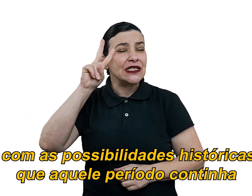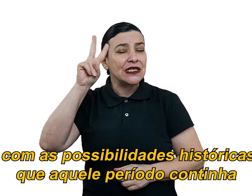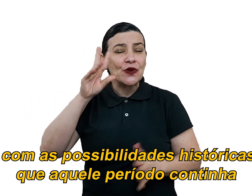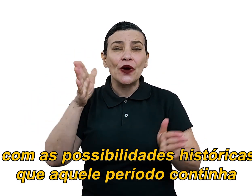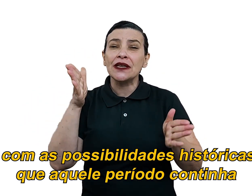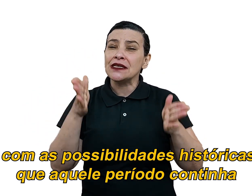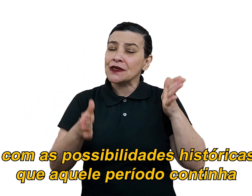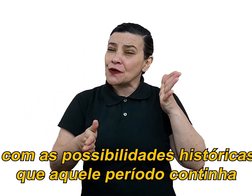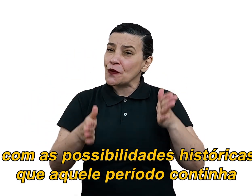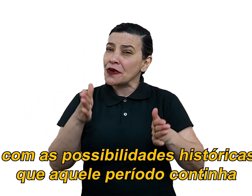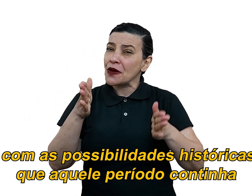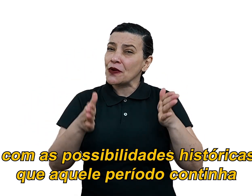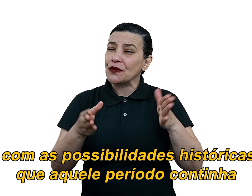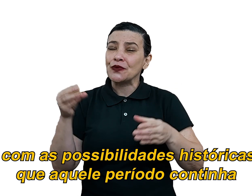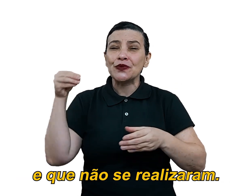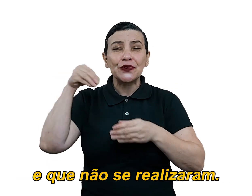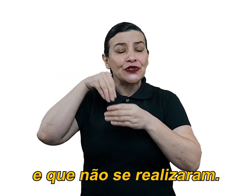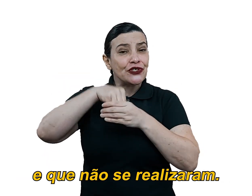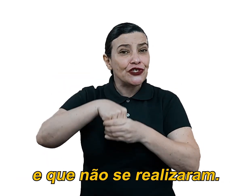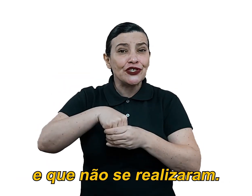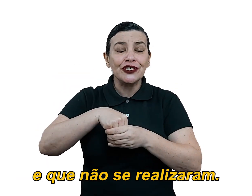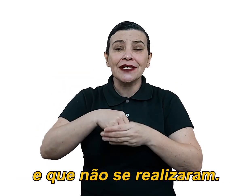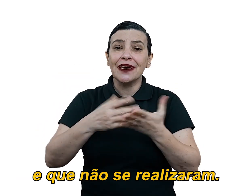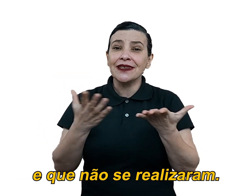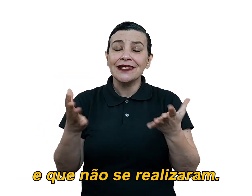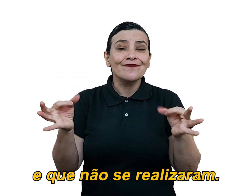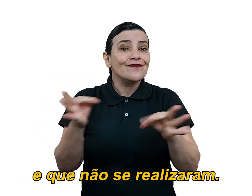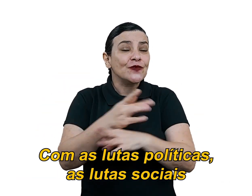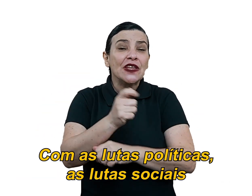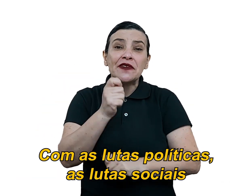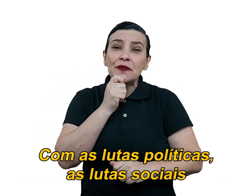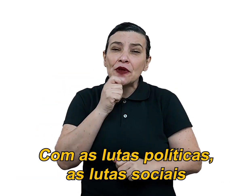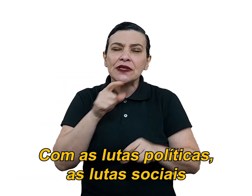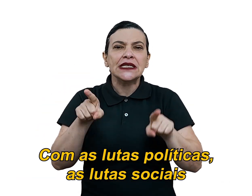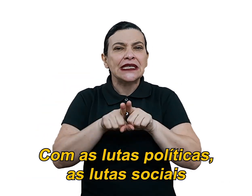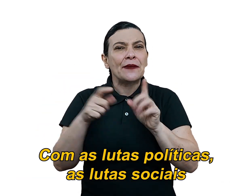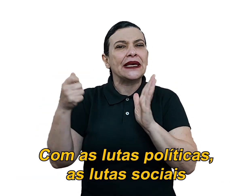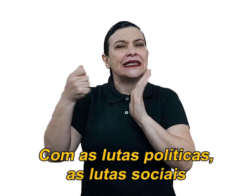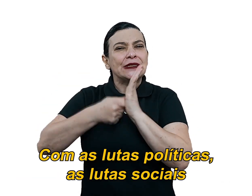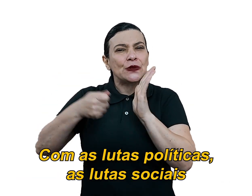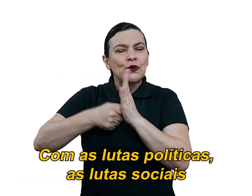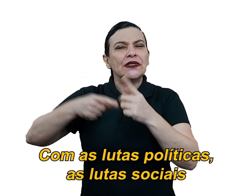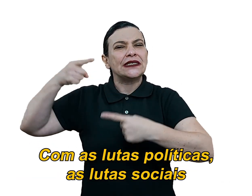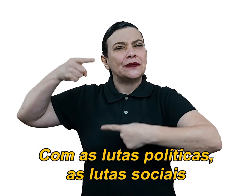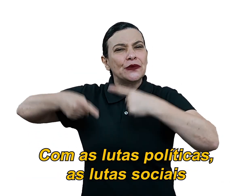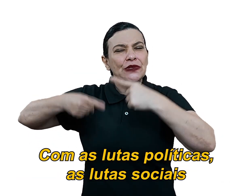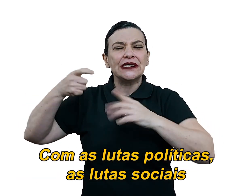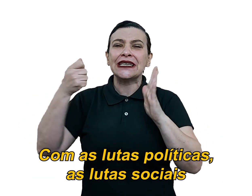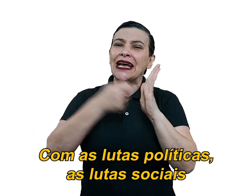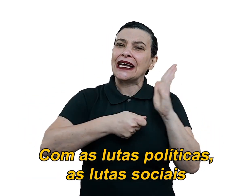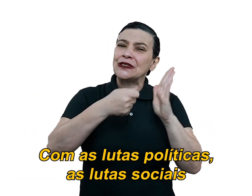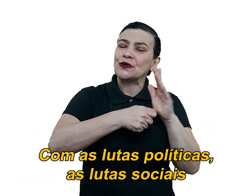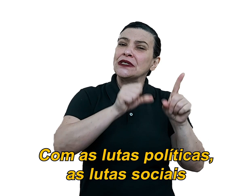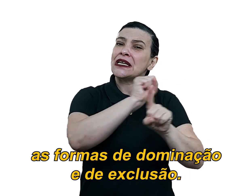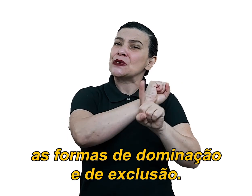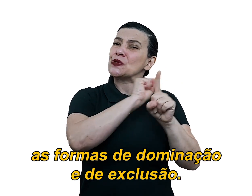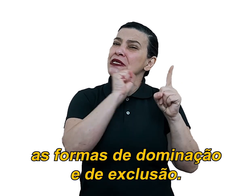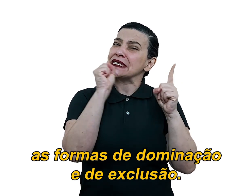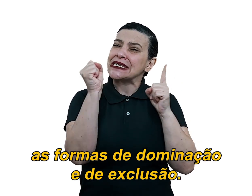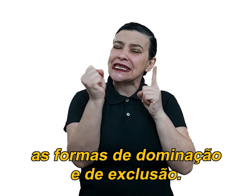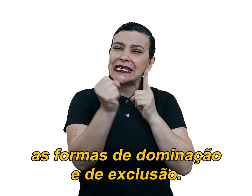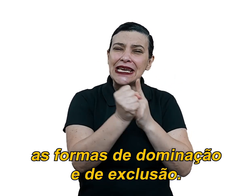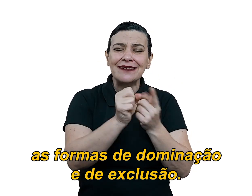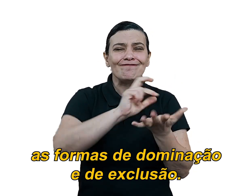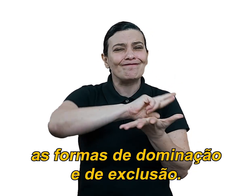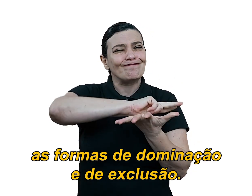aquele período continha e que não se realizaram, com as lutas políticas, as lutas sociais,